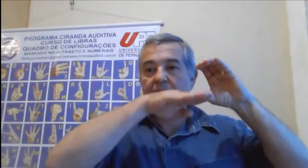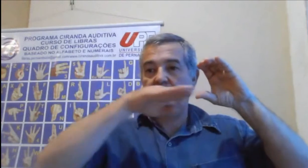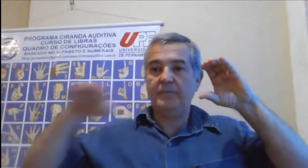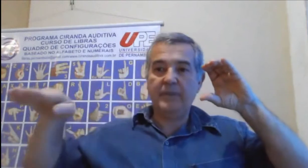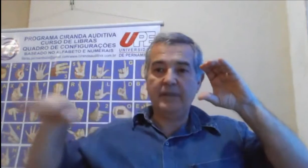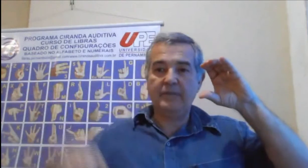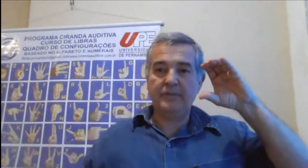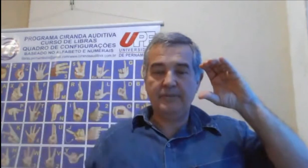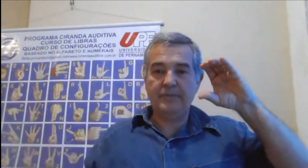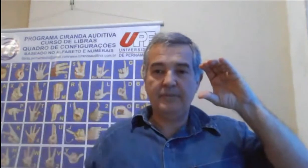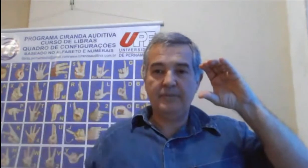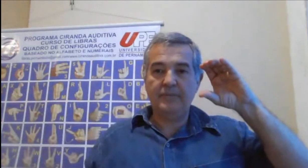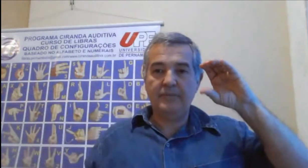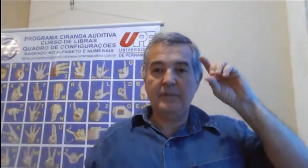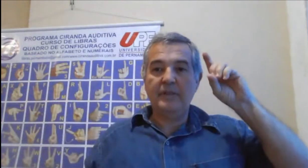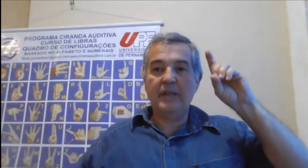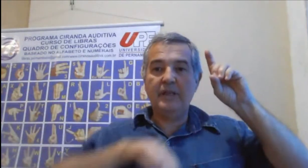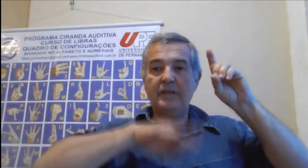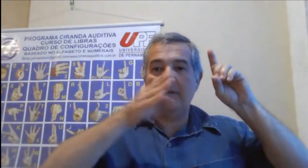C, plano. D,